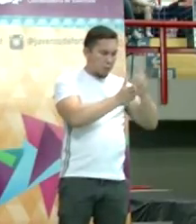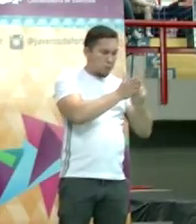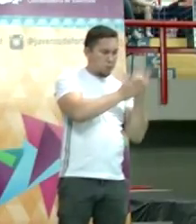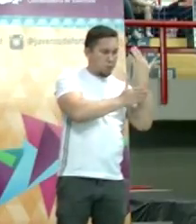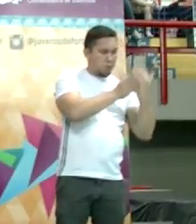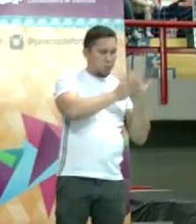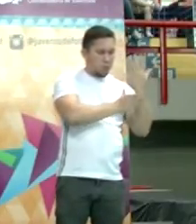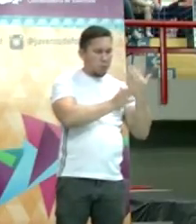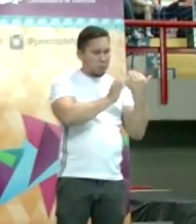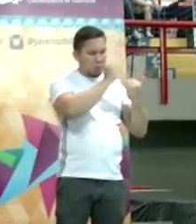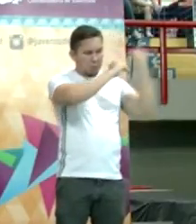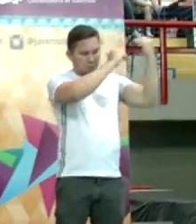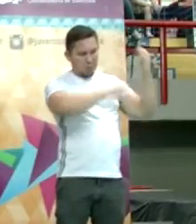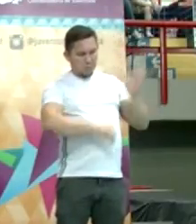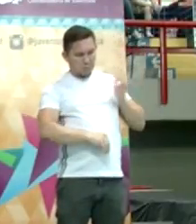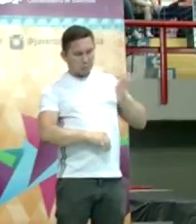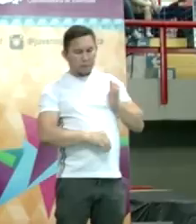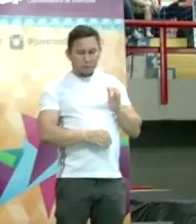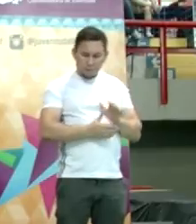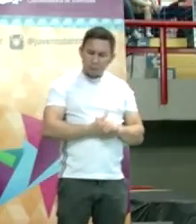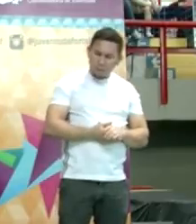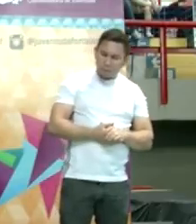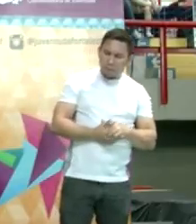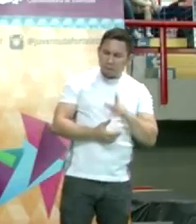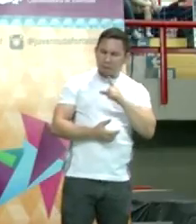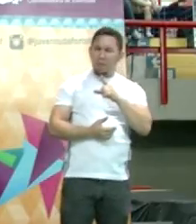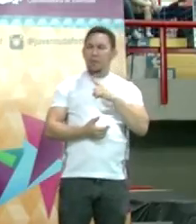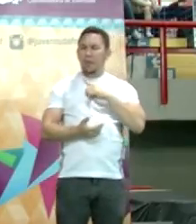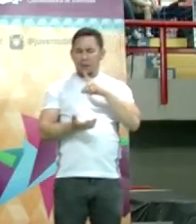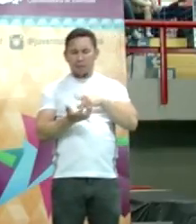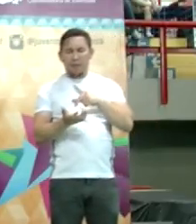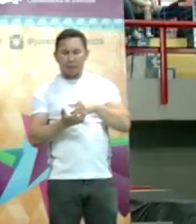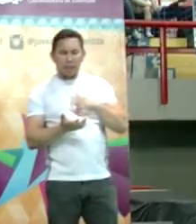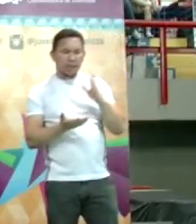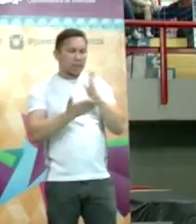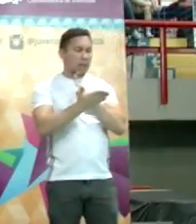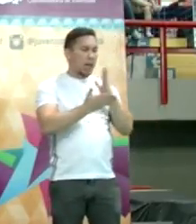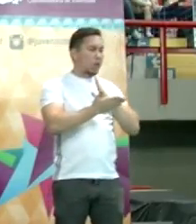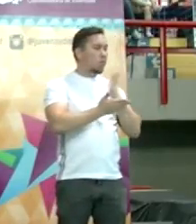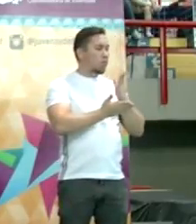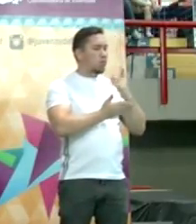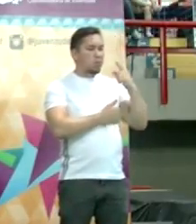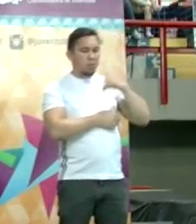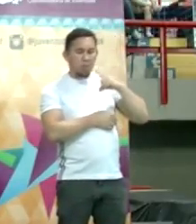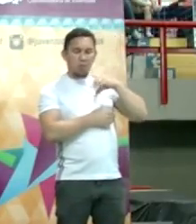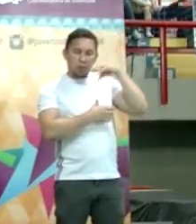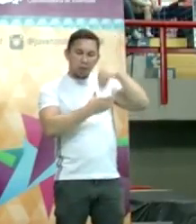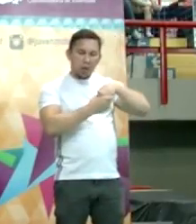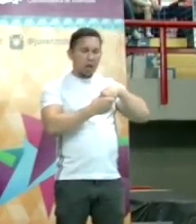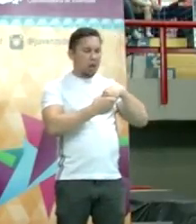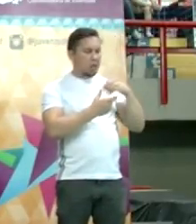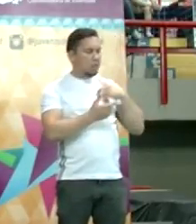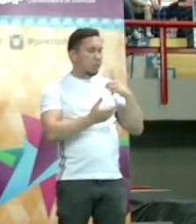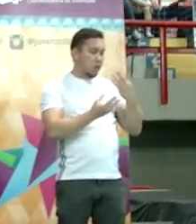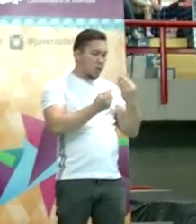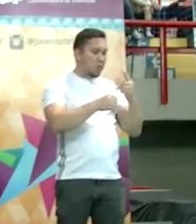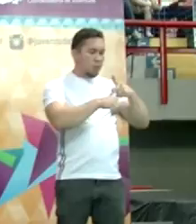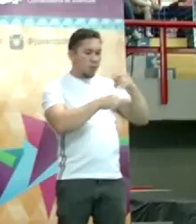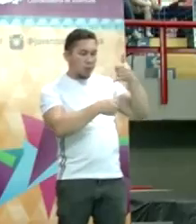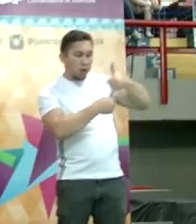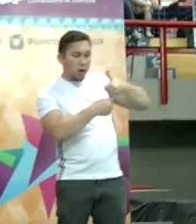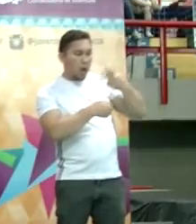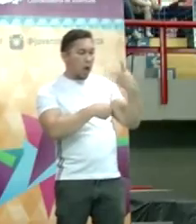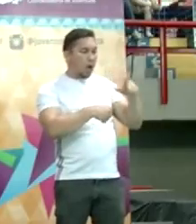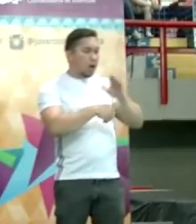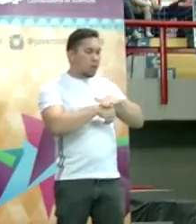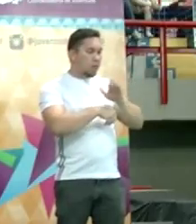rico? Realmente, você tem alguns países, isso acontece também no Brasil, que tem uma grande geração, uma grande produção de petróleo,